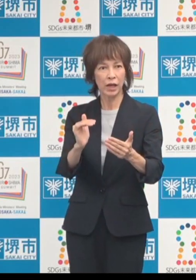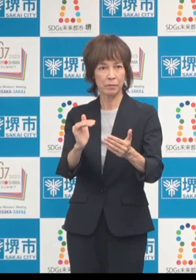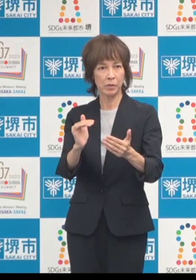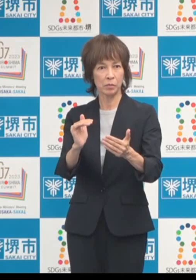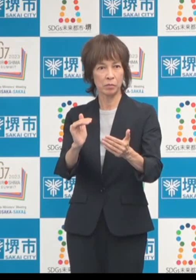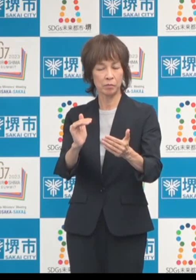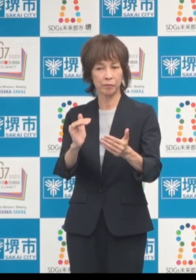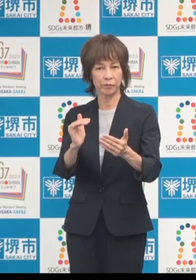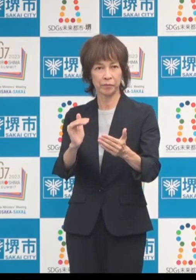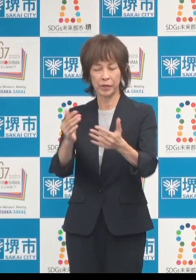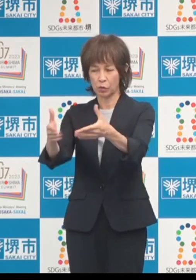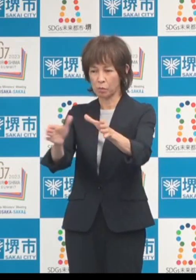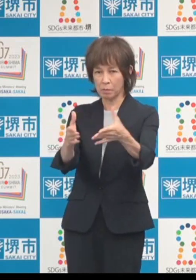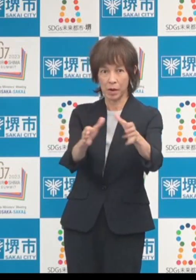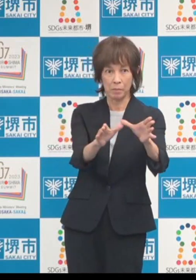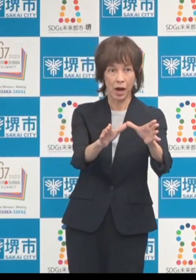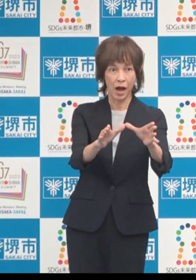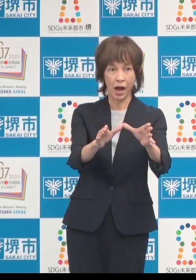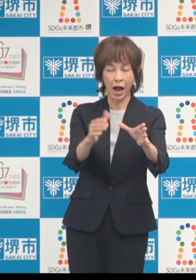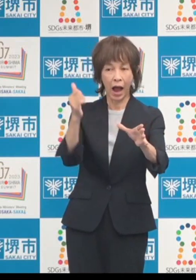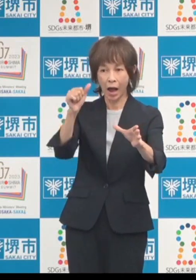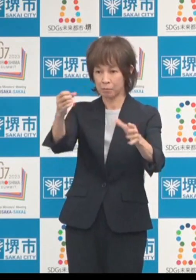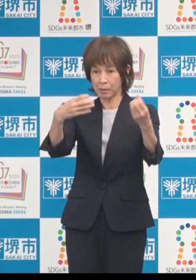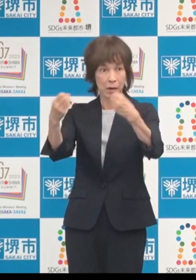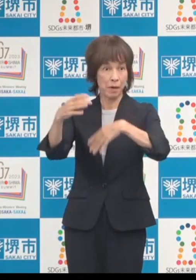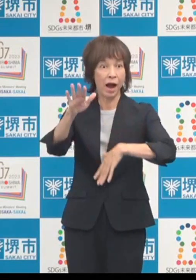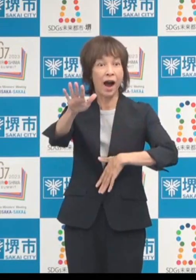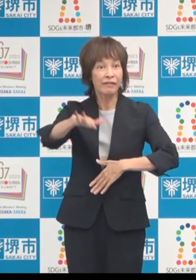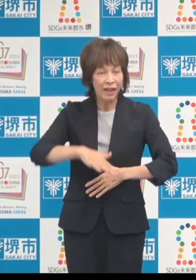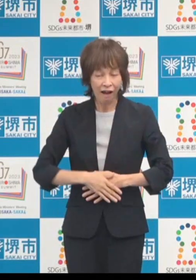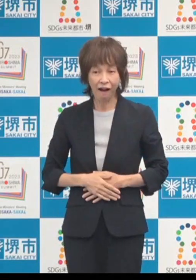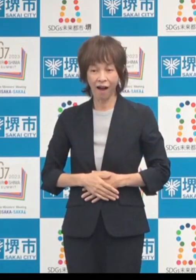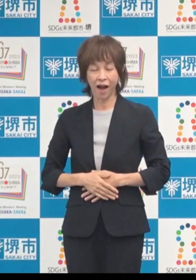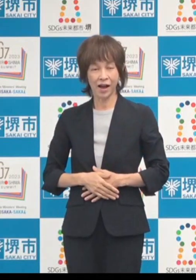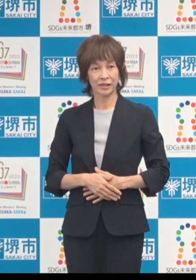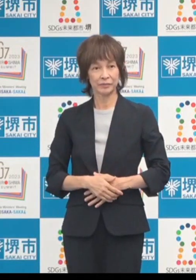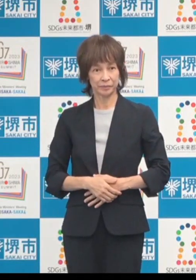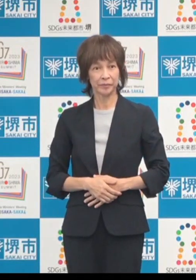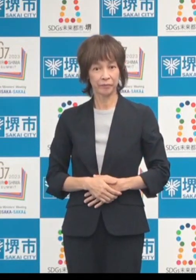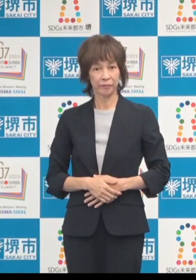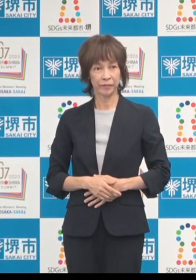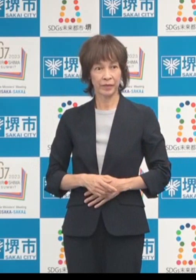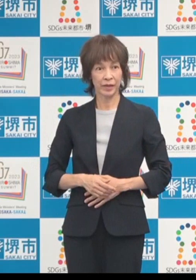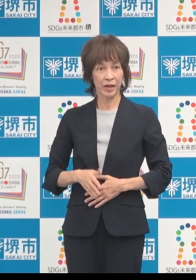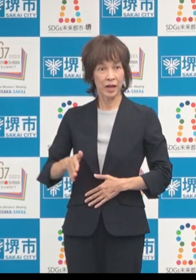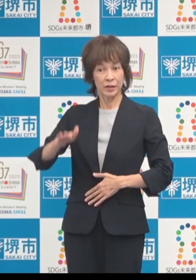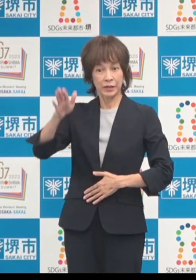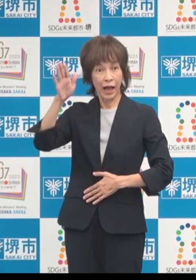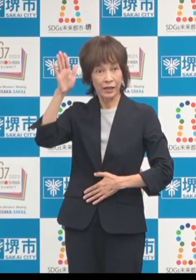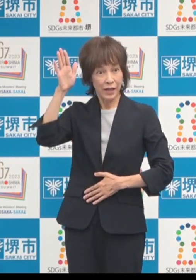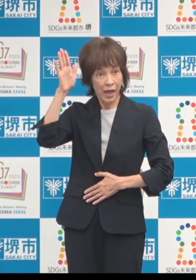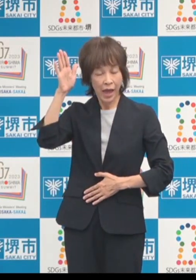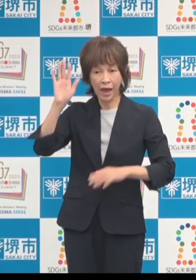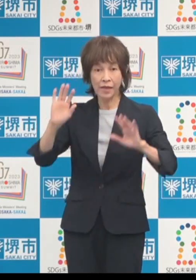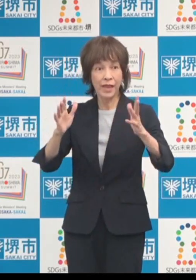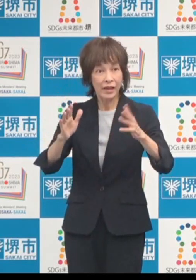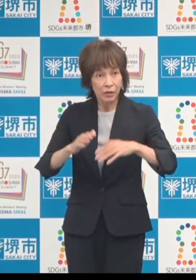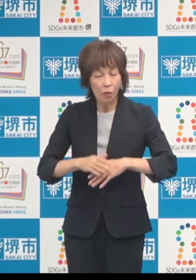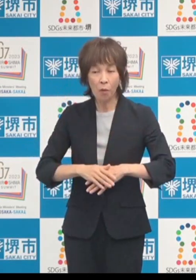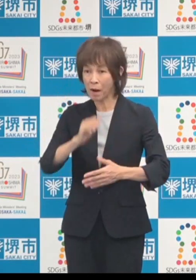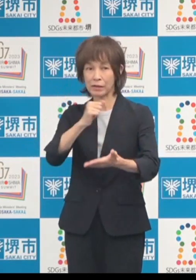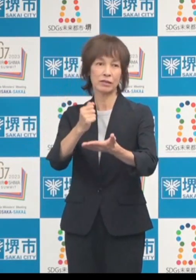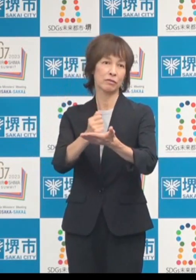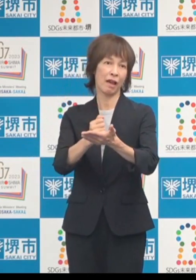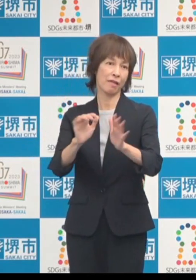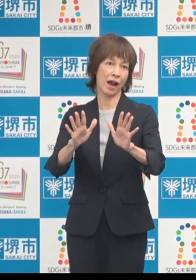れの会派が賛成しないと、最初公約数みたいな形でも実現しなかったものですから、もう